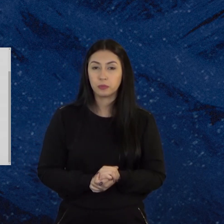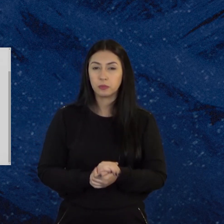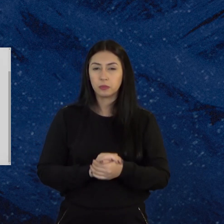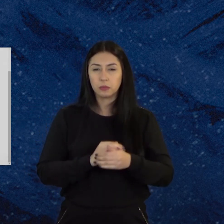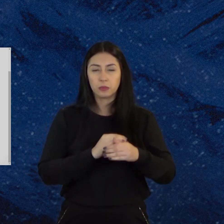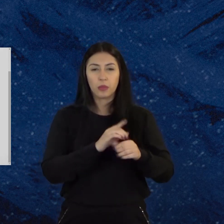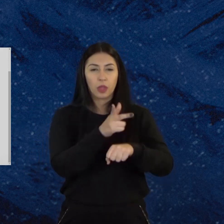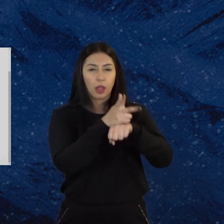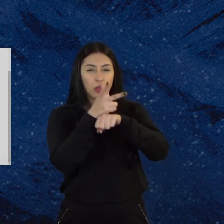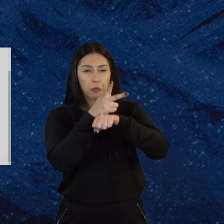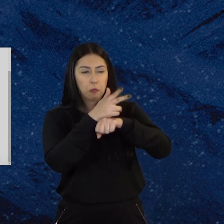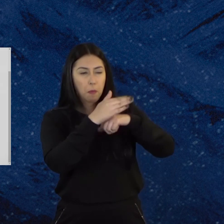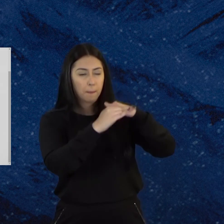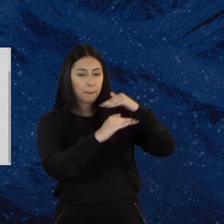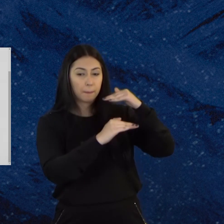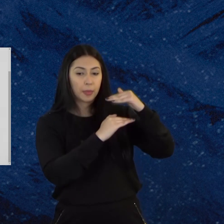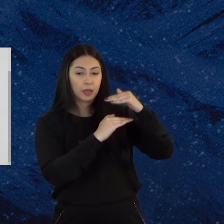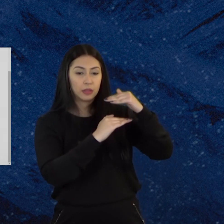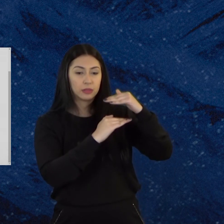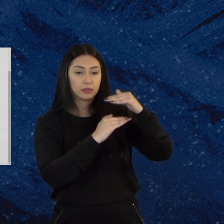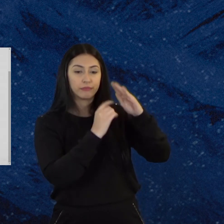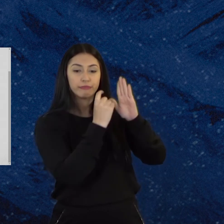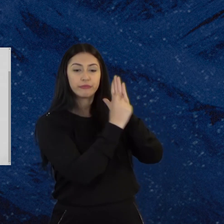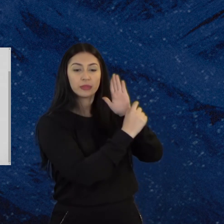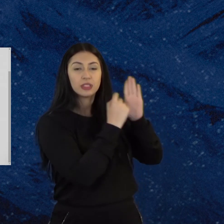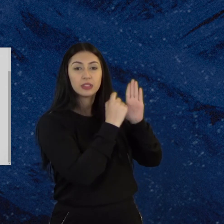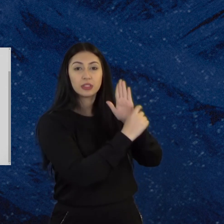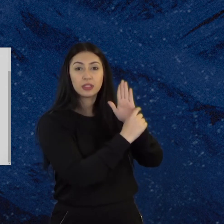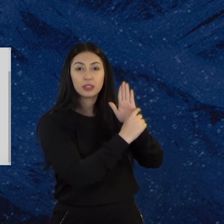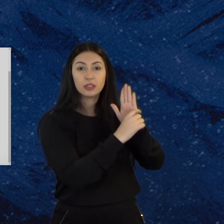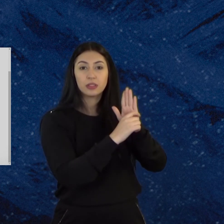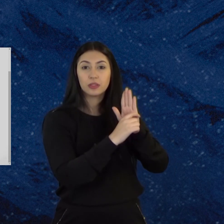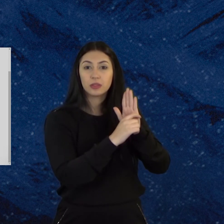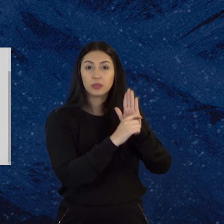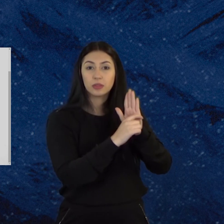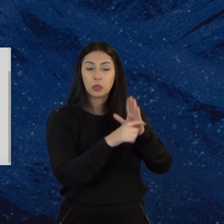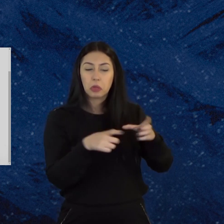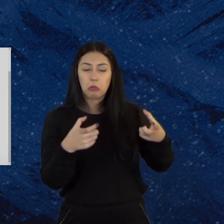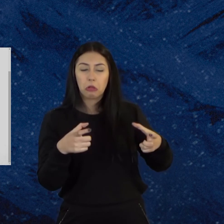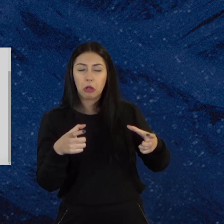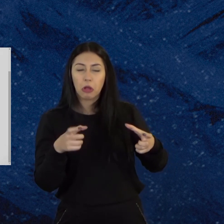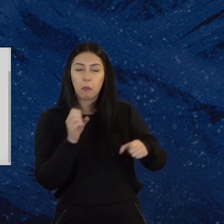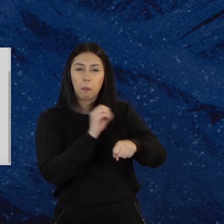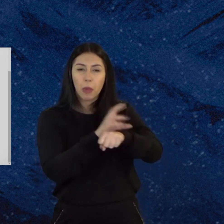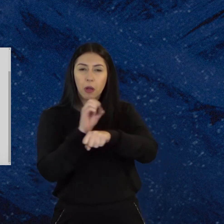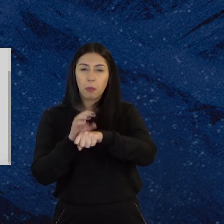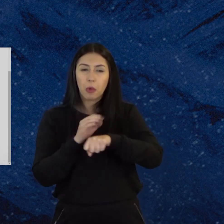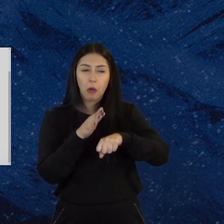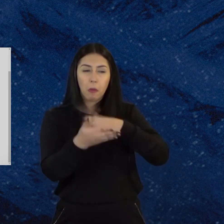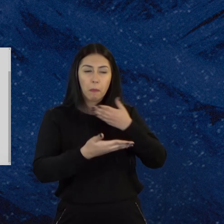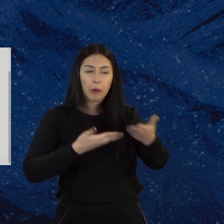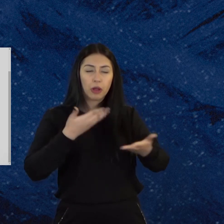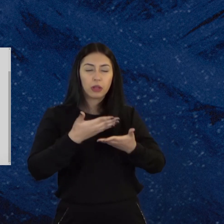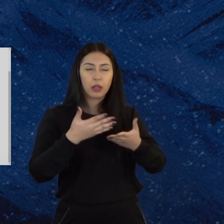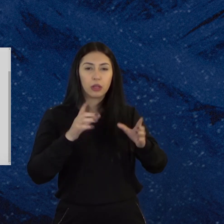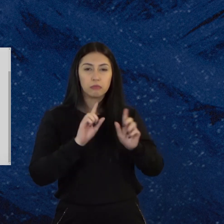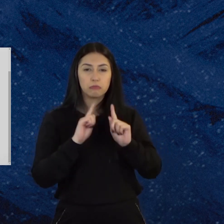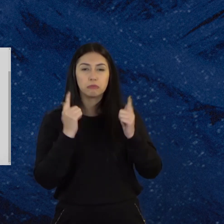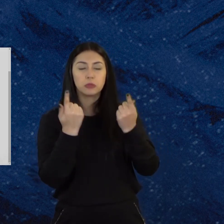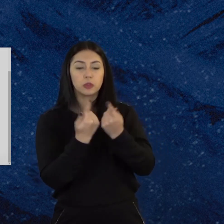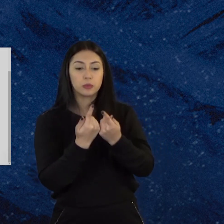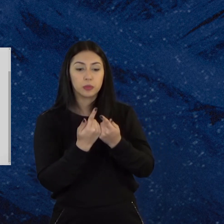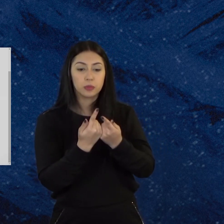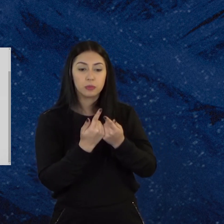Embaixo aqui do vídeo está escrito salas de compartilhar em grupos. Para participar de uma sala, clique